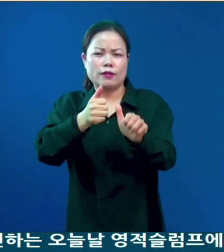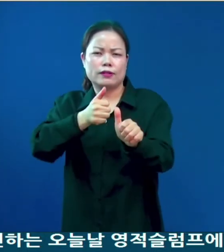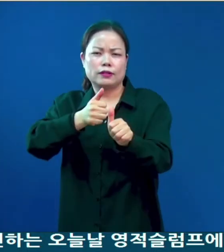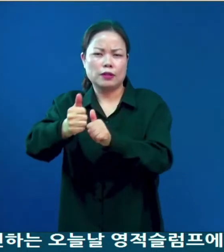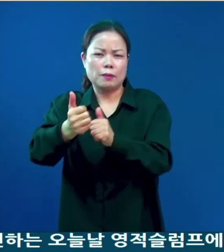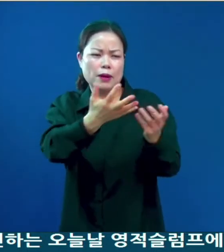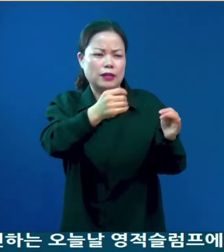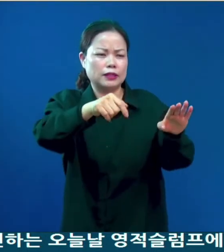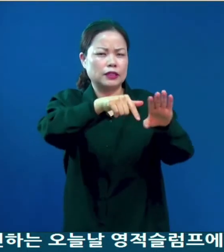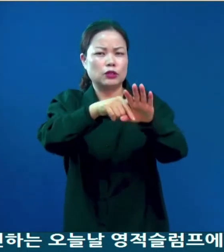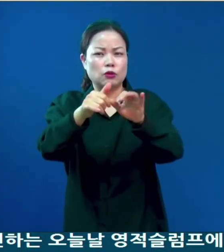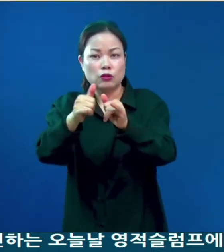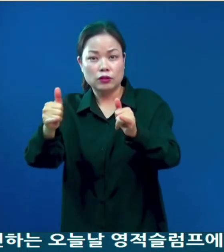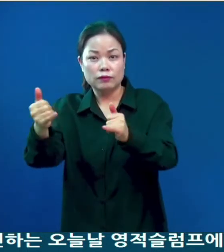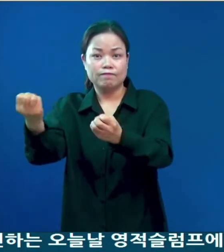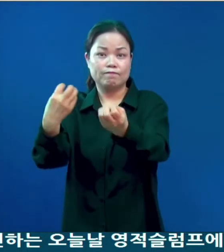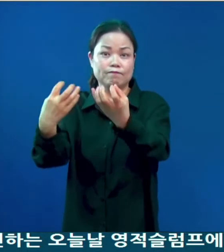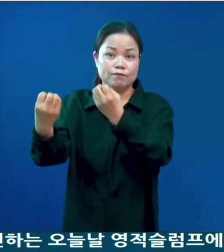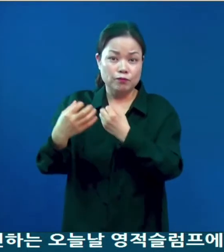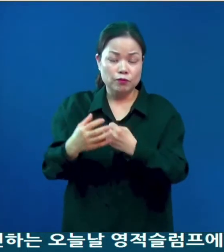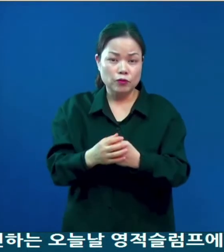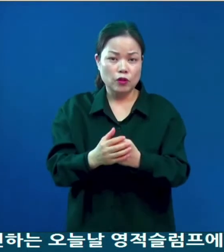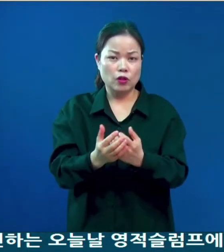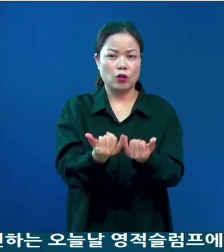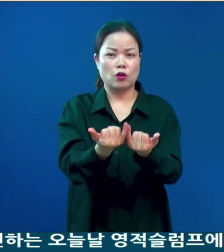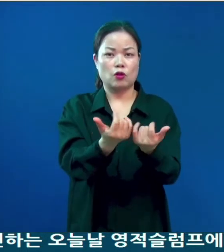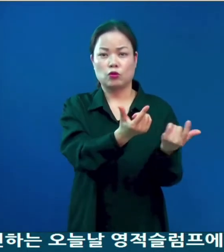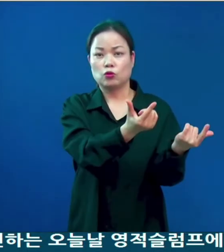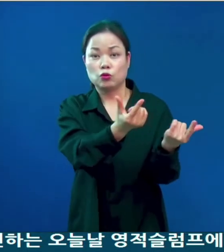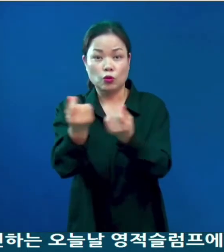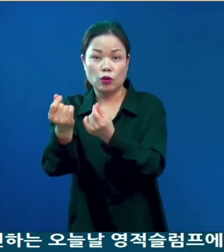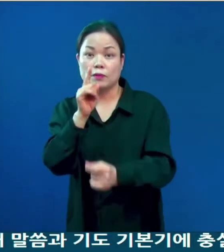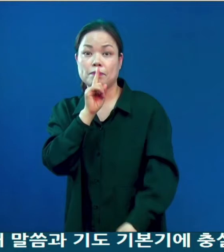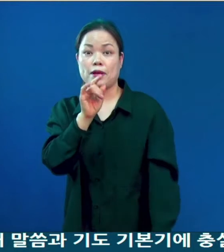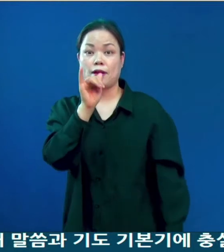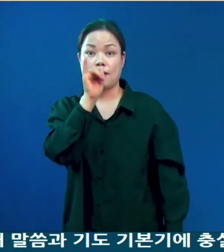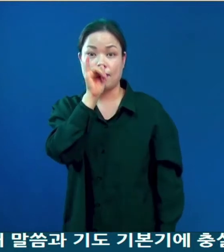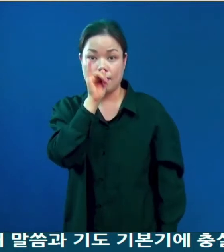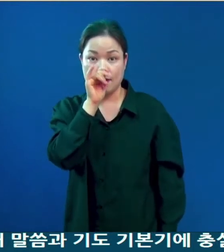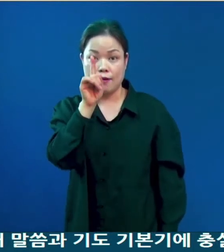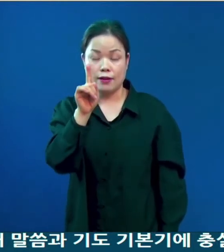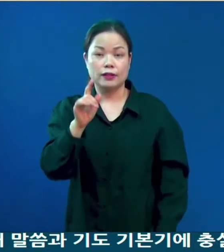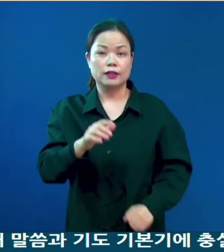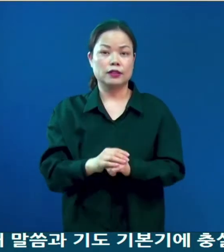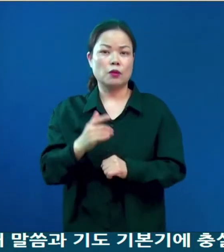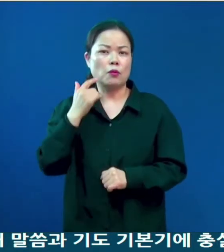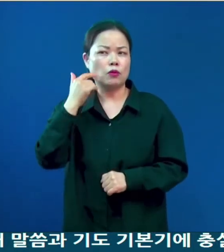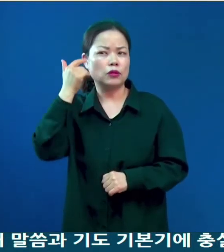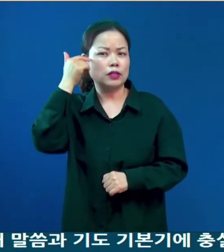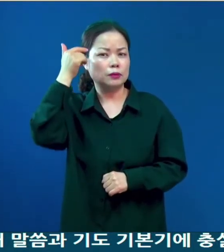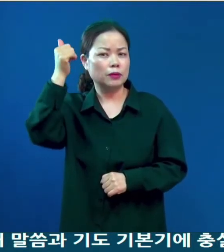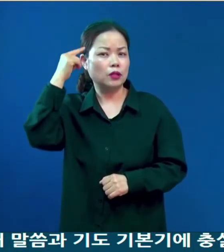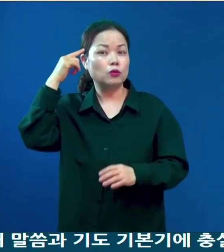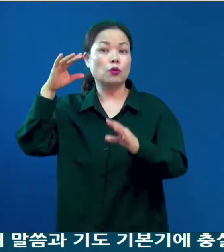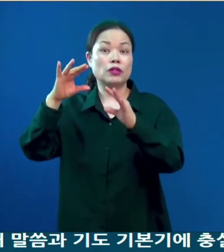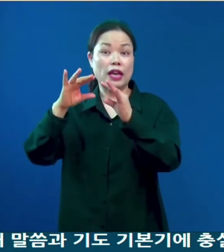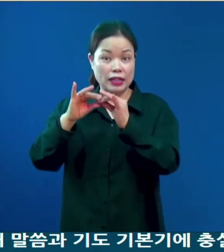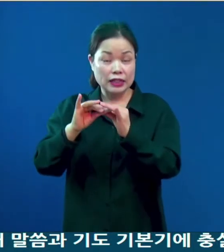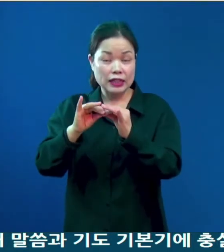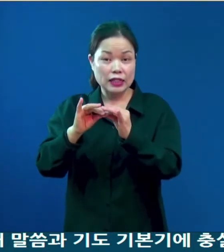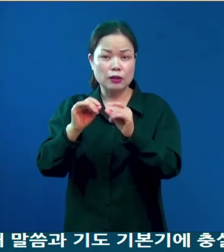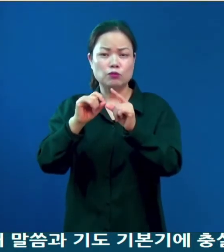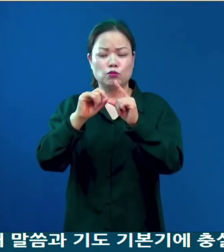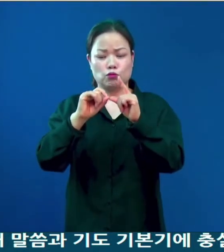전문가들이 여러 가지 이야기를 했는데 공통적으로 강조하는 한 가지가 있었고, 또 우리 목사님도 그것에 참 동의한다 하고 하시는